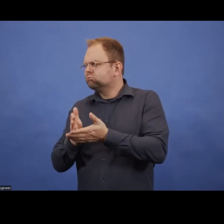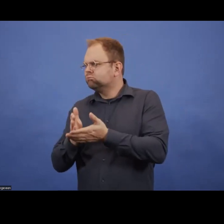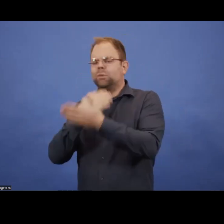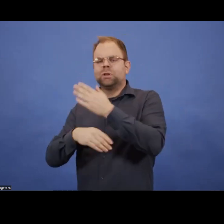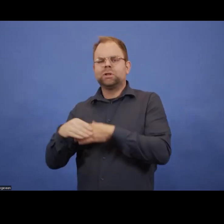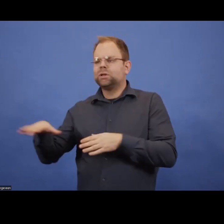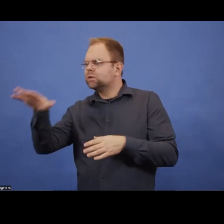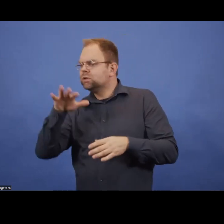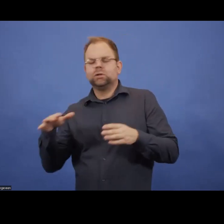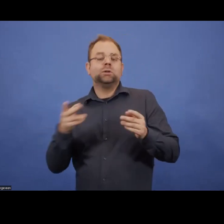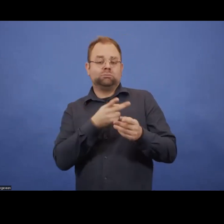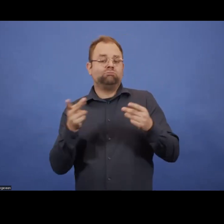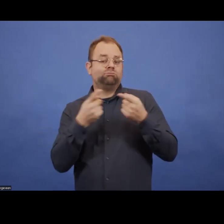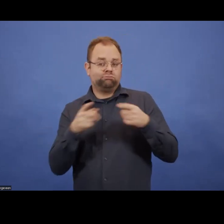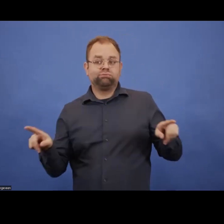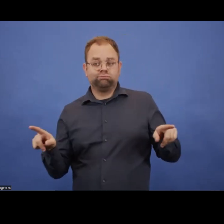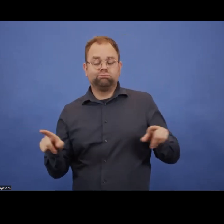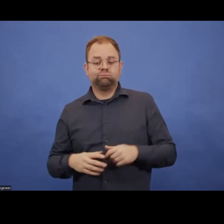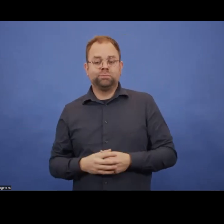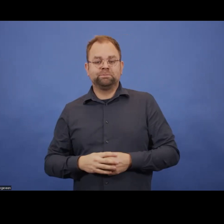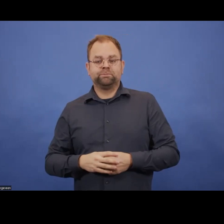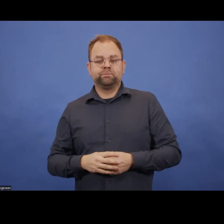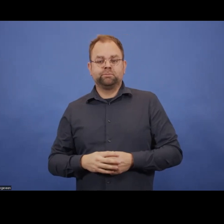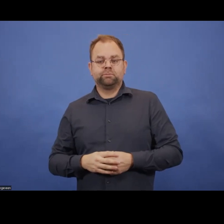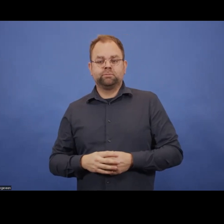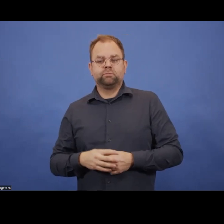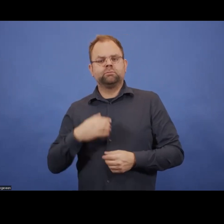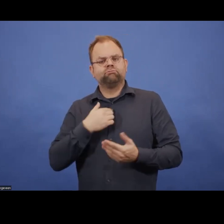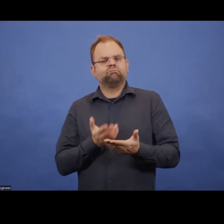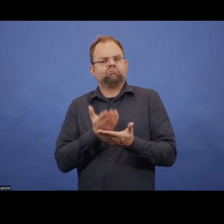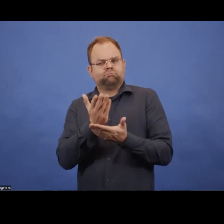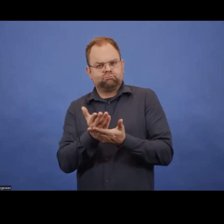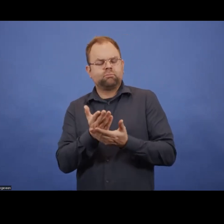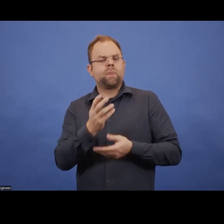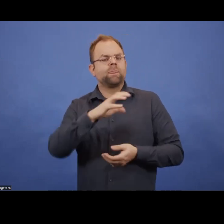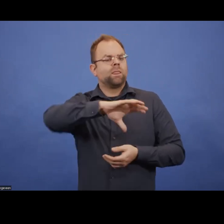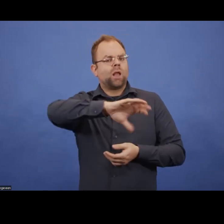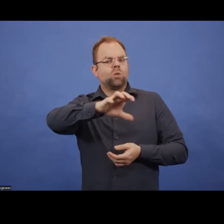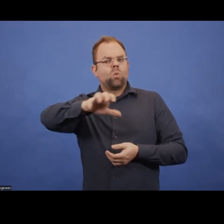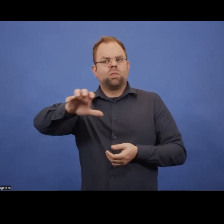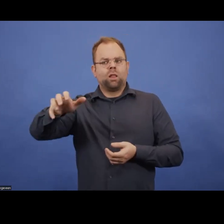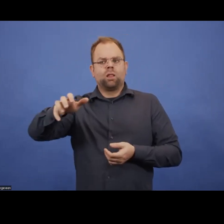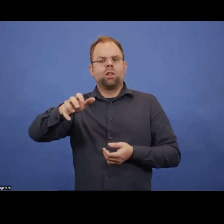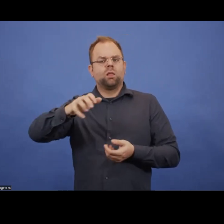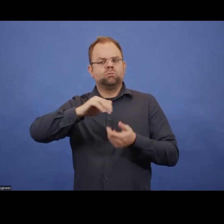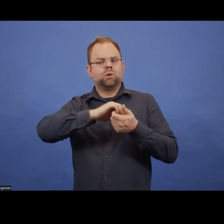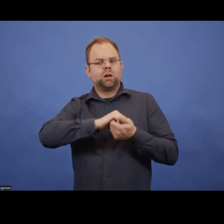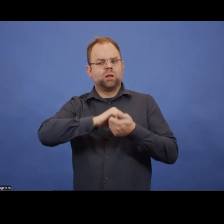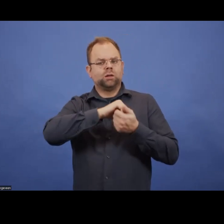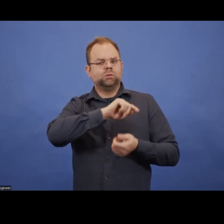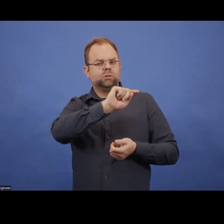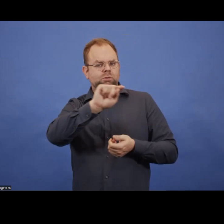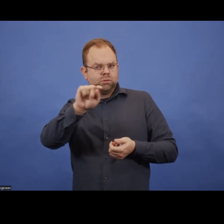la Alianza Internacional haga entrenamientos de grupos